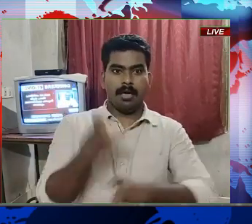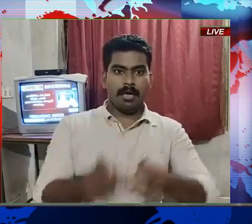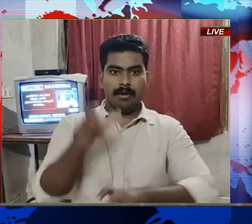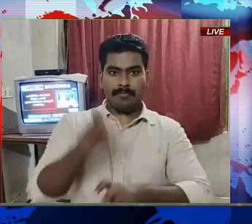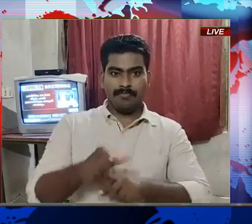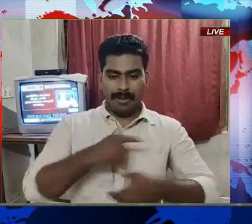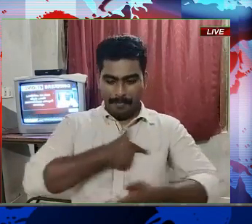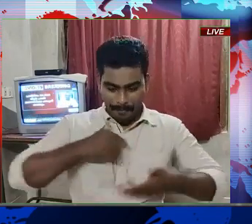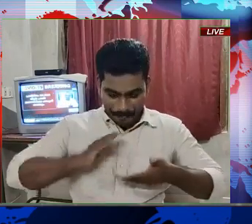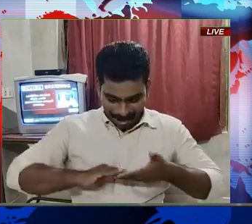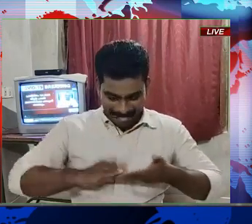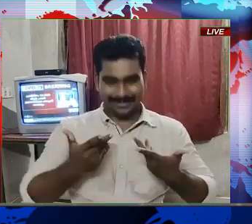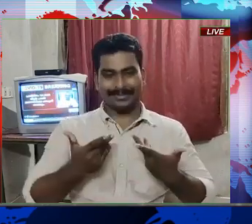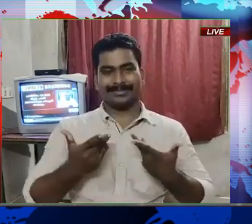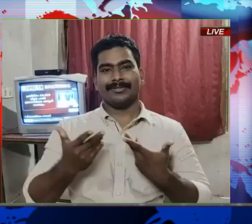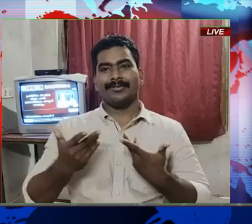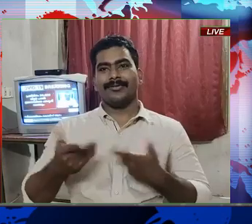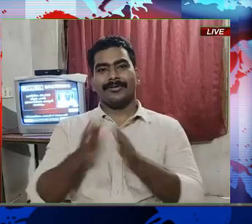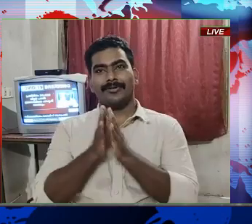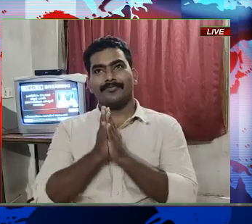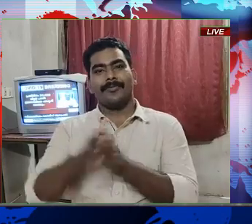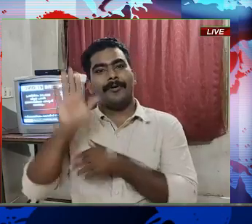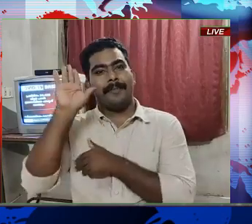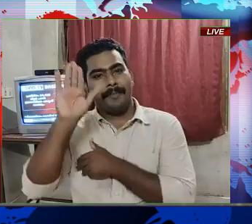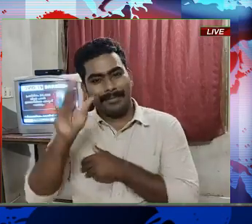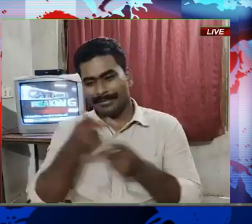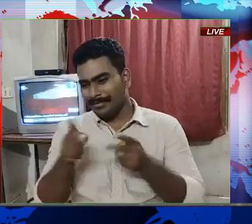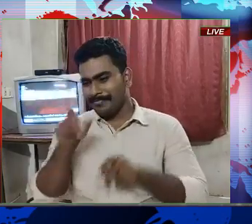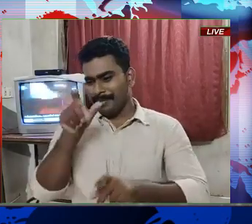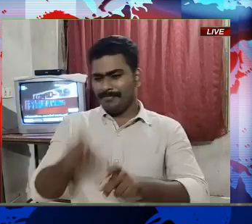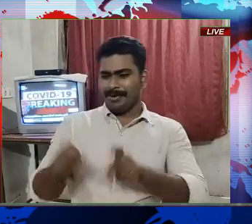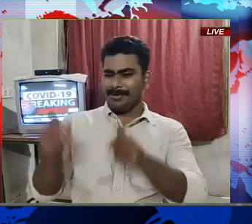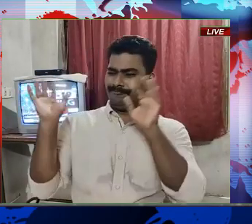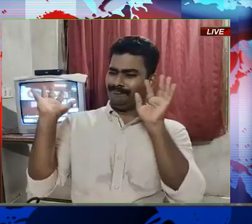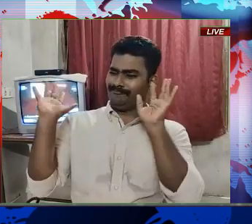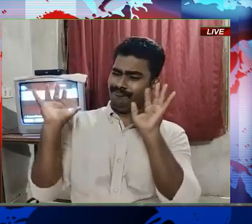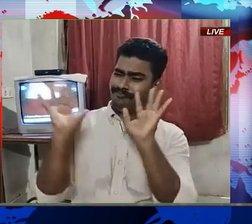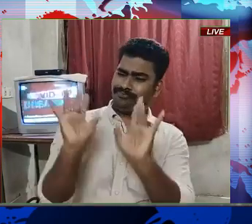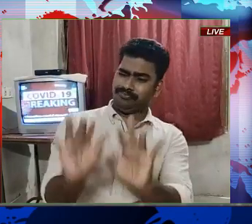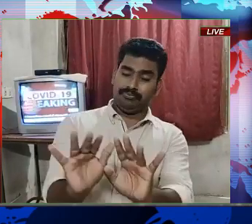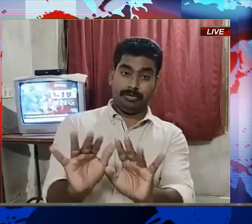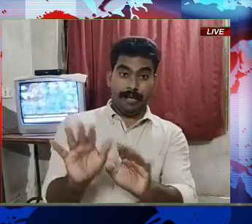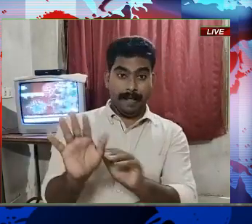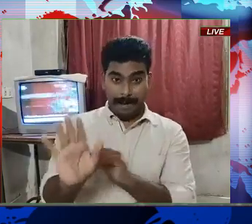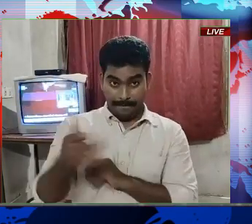അത് വേതനം ആഗ്രഹിച്ചുകൊണ്ട് ചെയ്യുന്നൊരു കാര്യമല്ല.